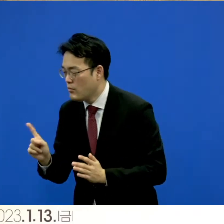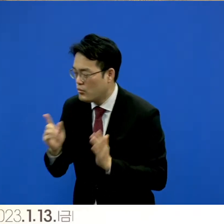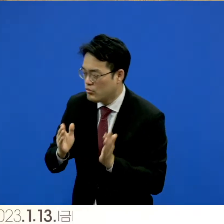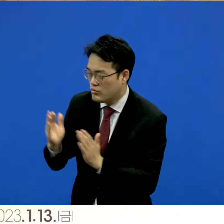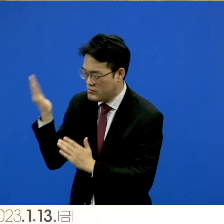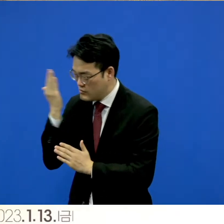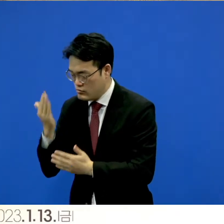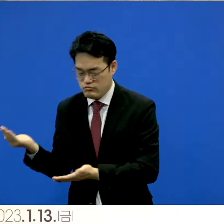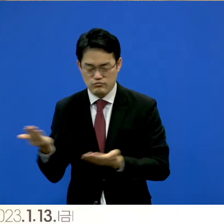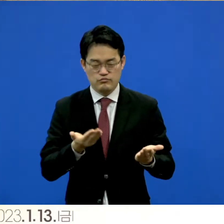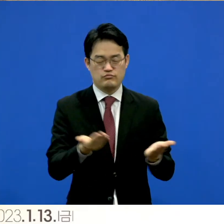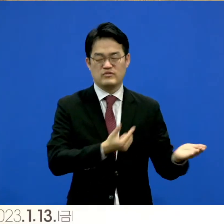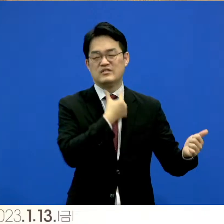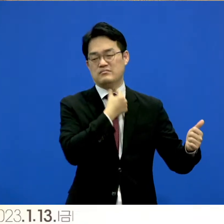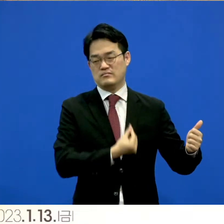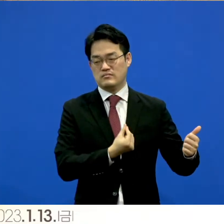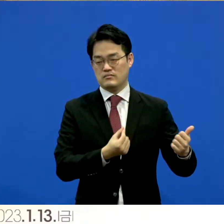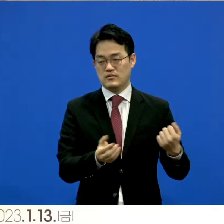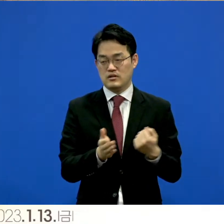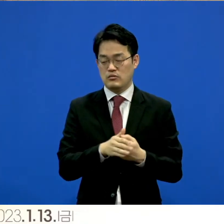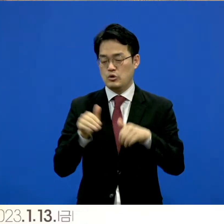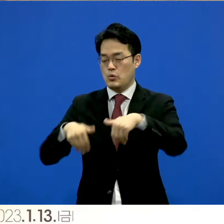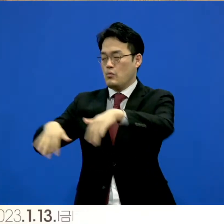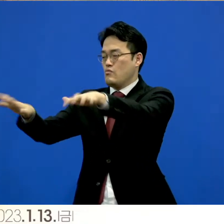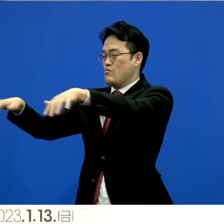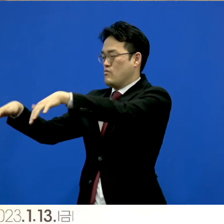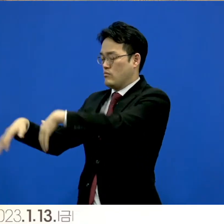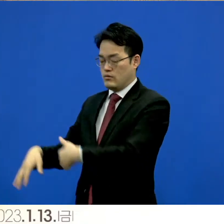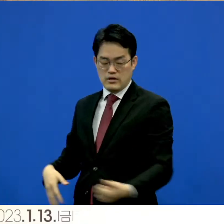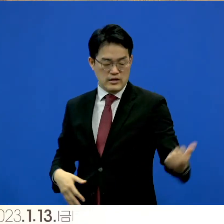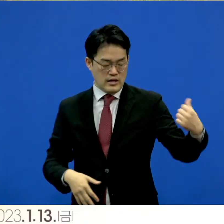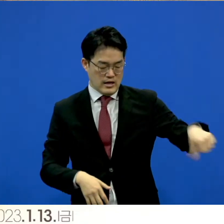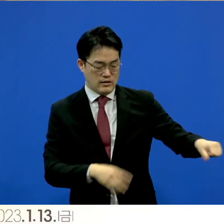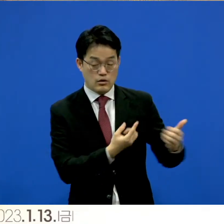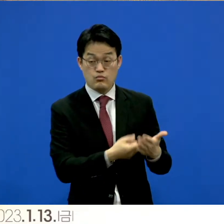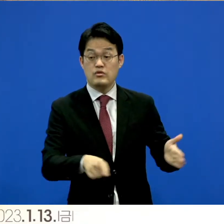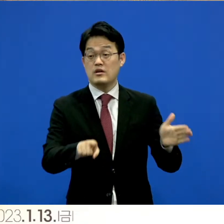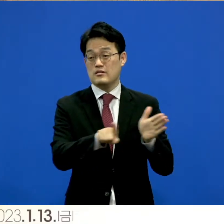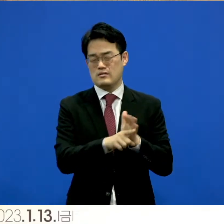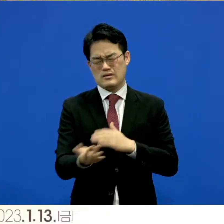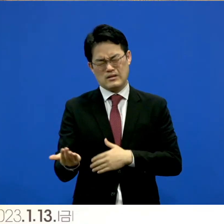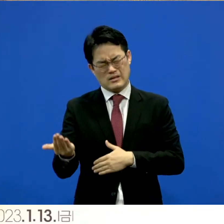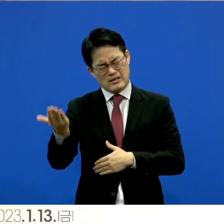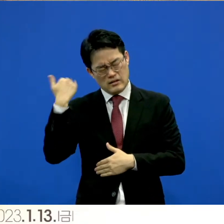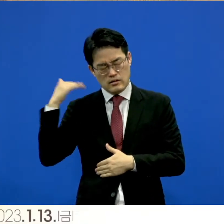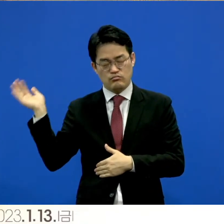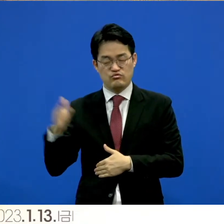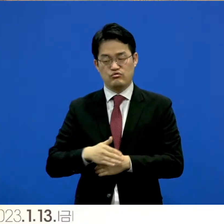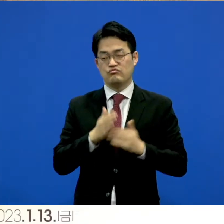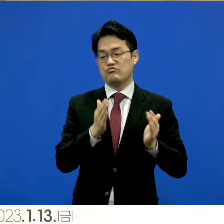그리고 곧바로 종들에게 지시를 합니다. 아들을 위해 오래전부터 준비해 놓은 것이죠. 그러니까